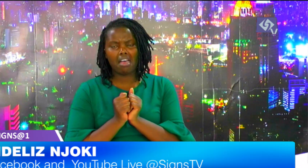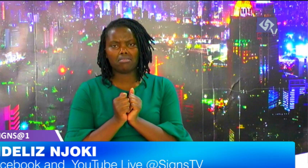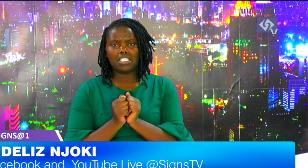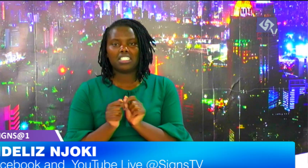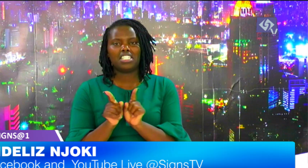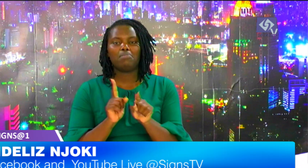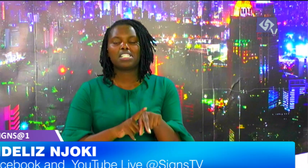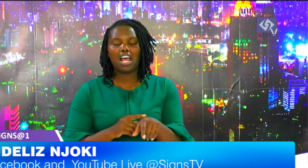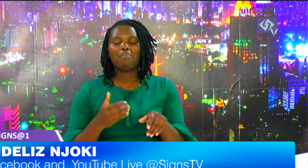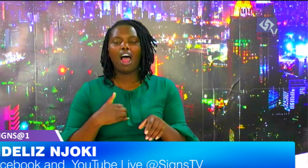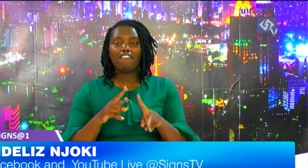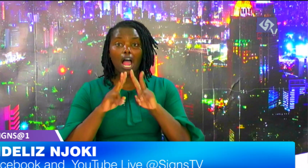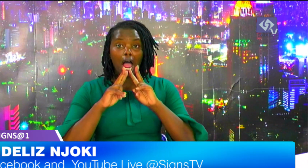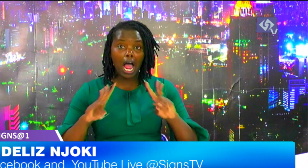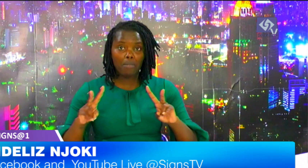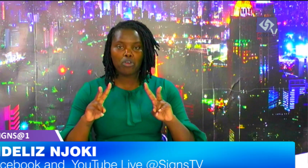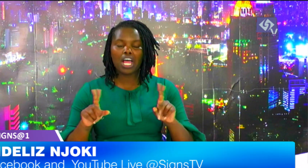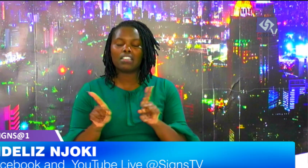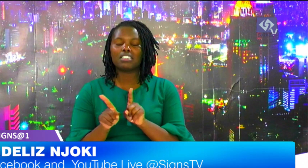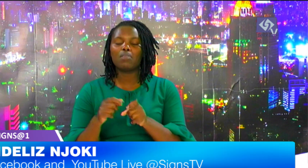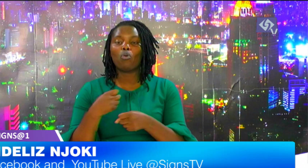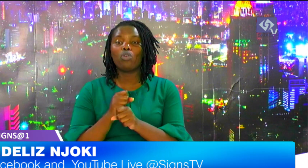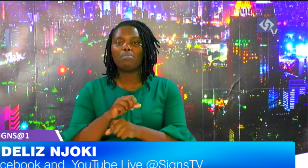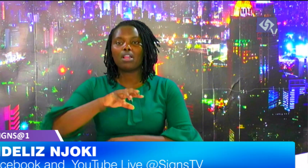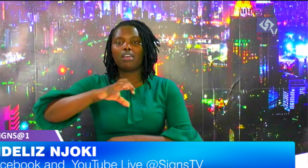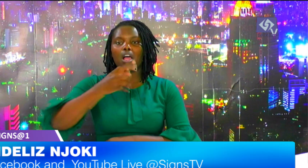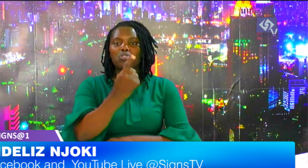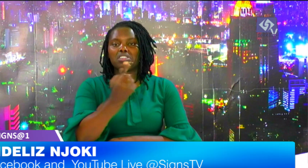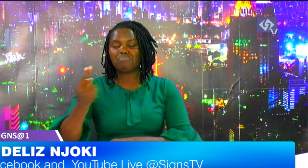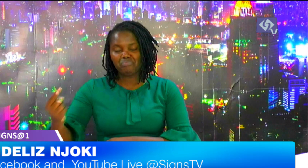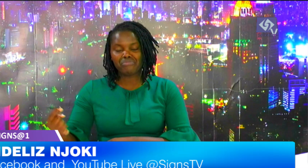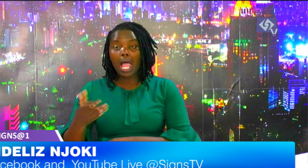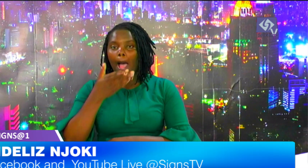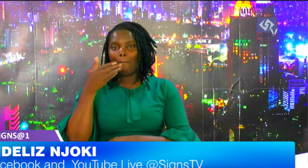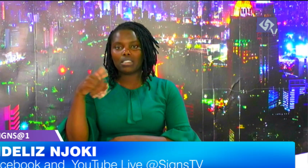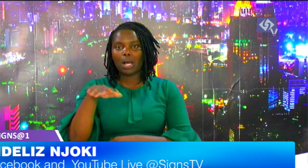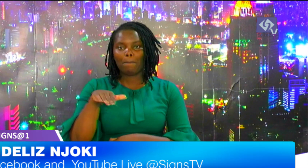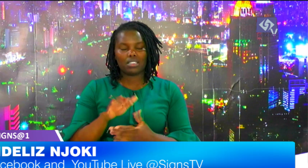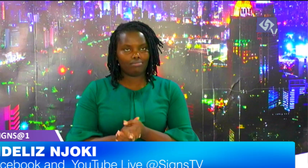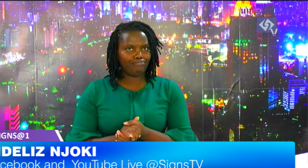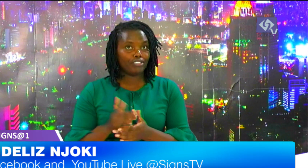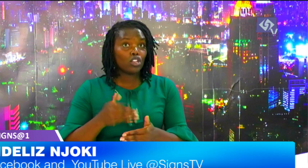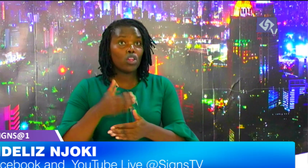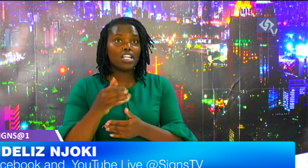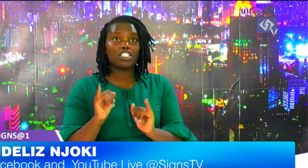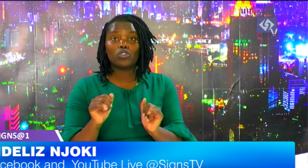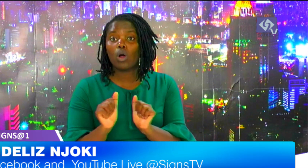When leaders come together, they will have harmony and they will make each country become a better